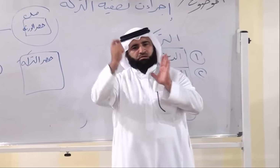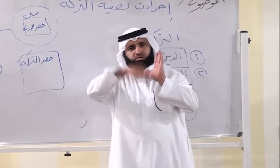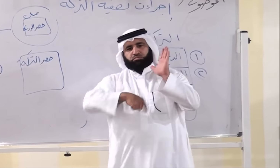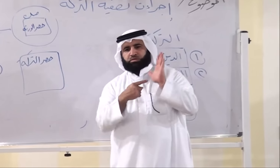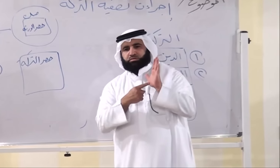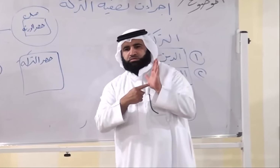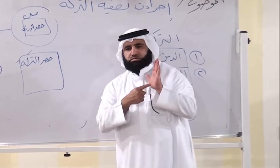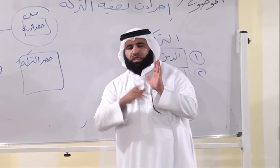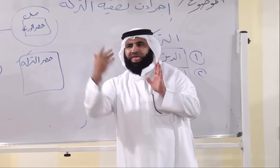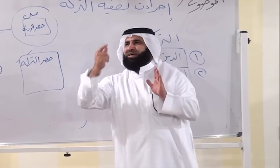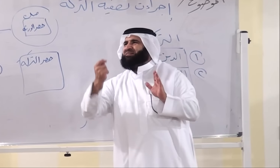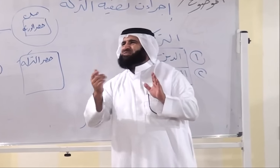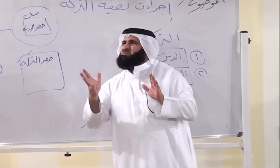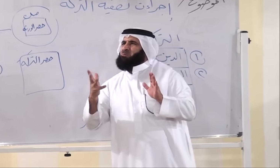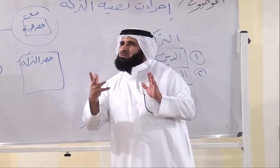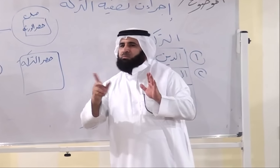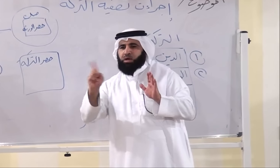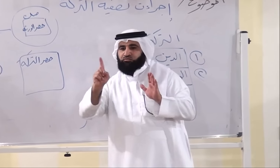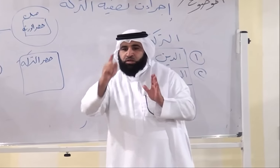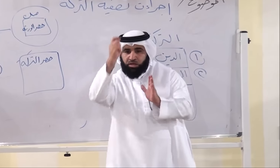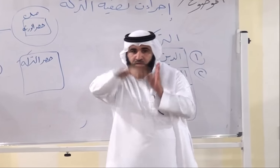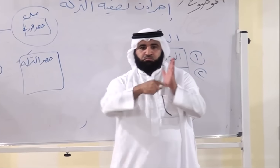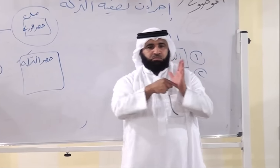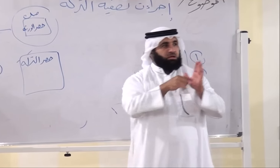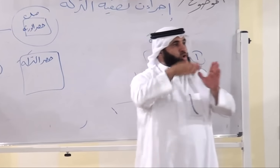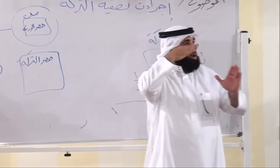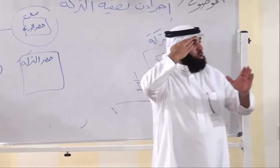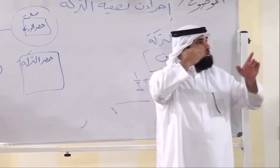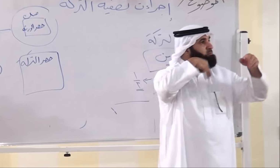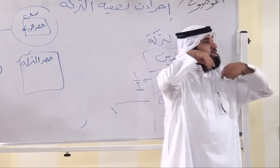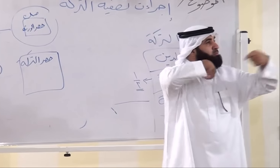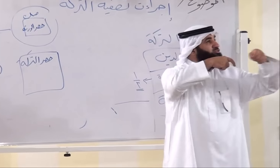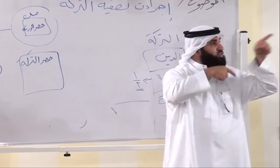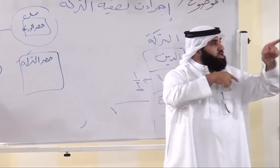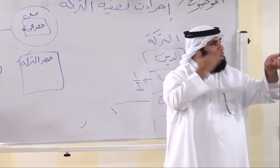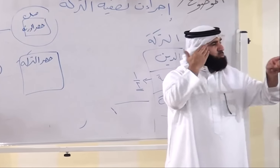الحاله اللي دائما تصير اللي هم تعيين